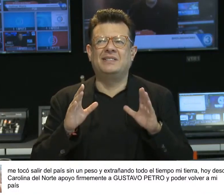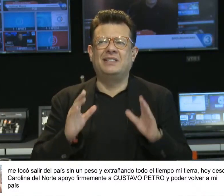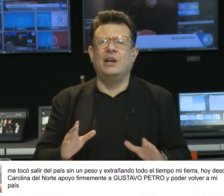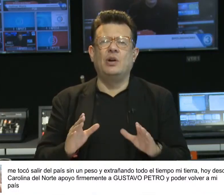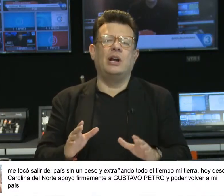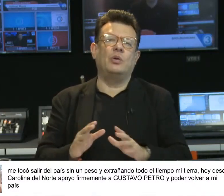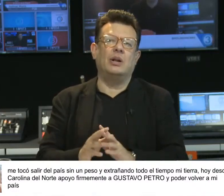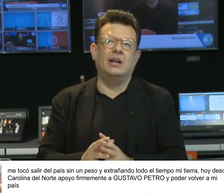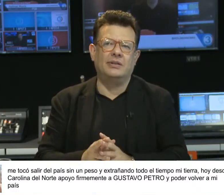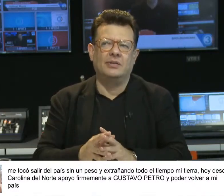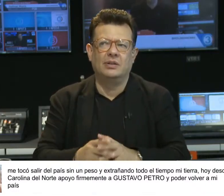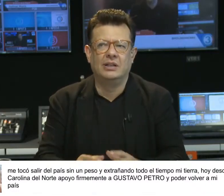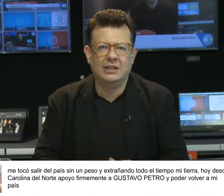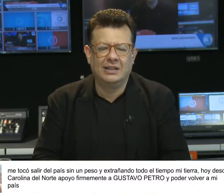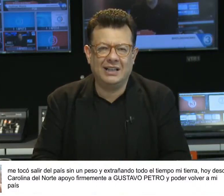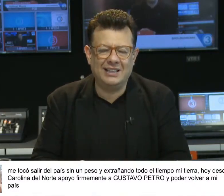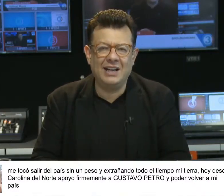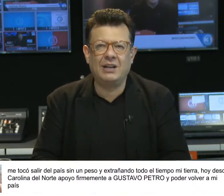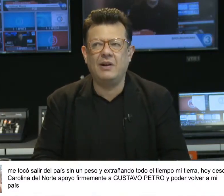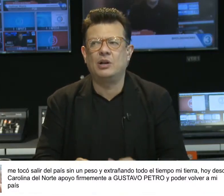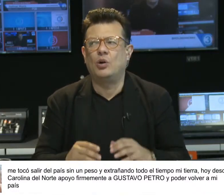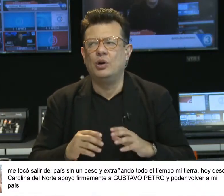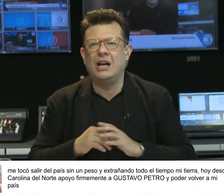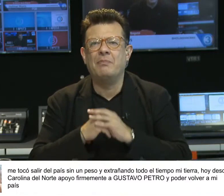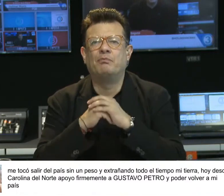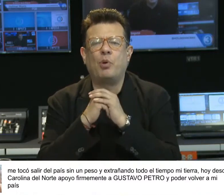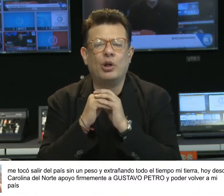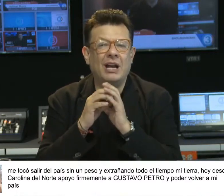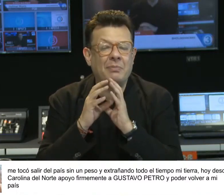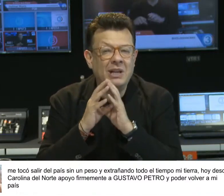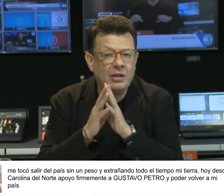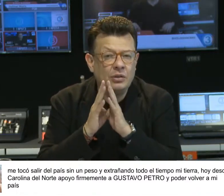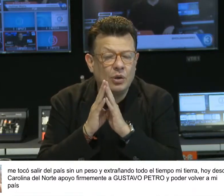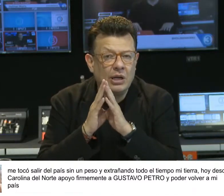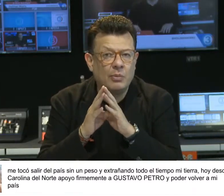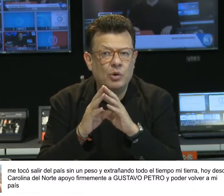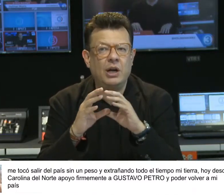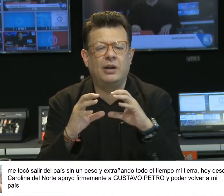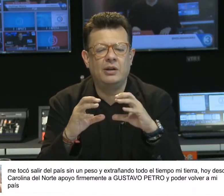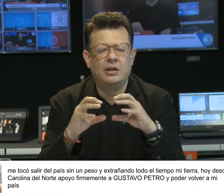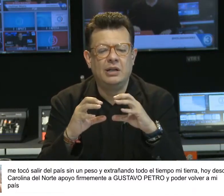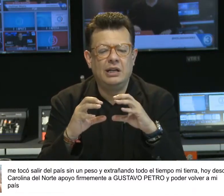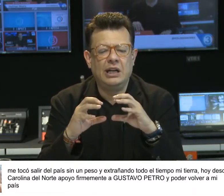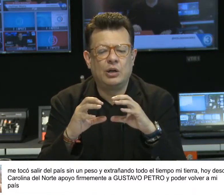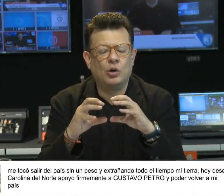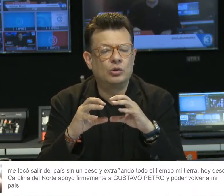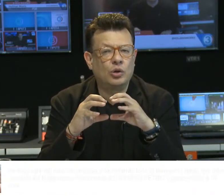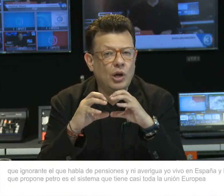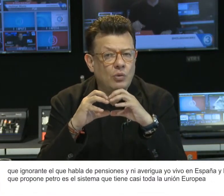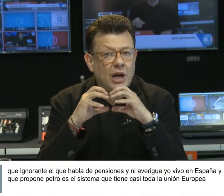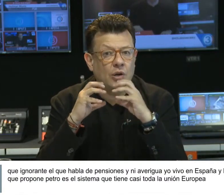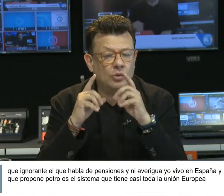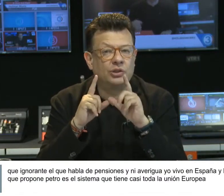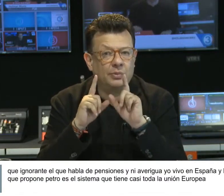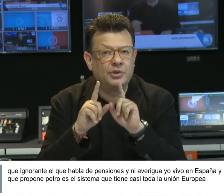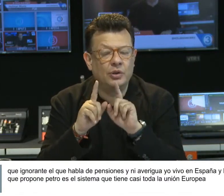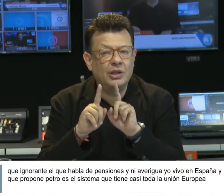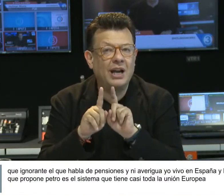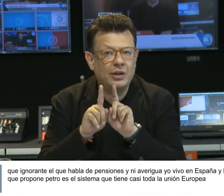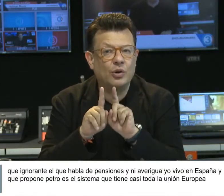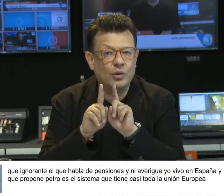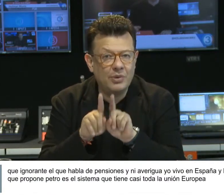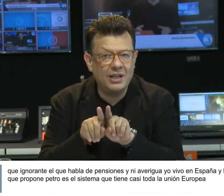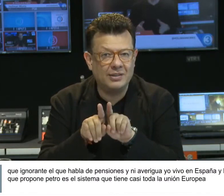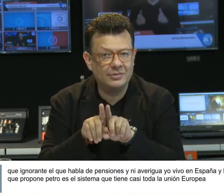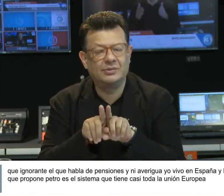El Ministerio de la Igualdad, que tiene que ver con el empoderamiento de la mujer y con toda una